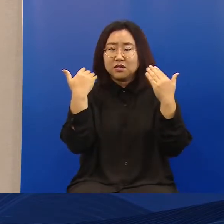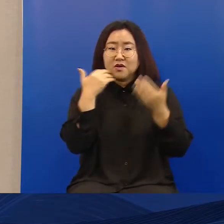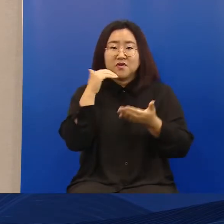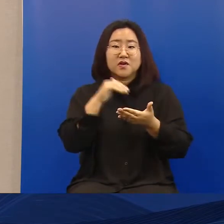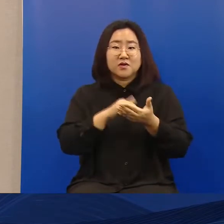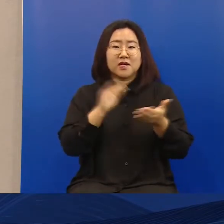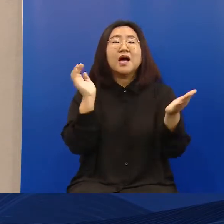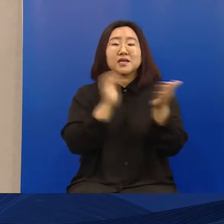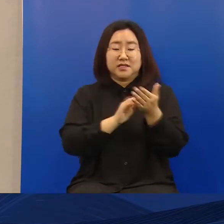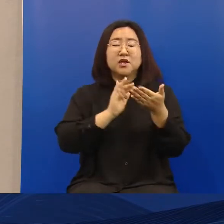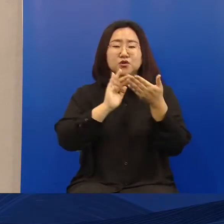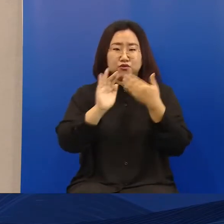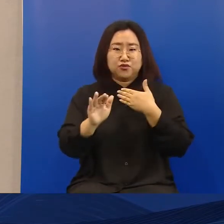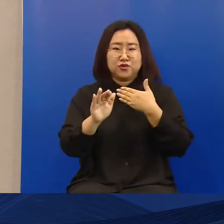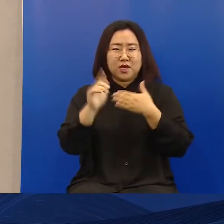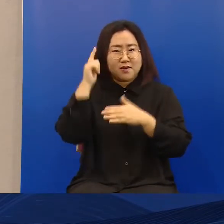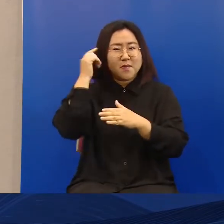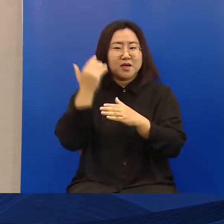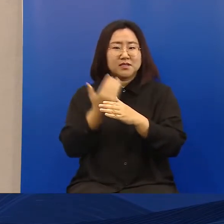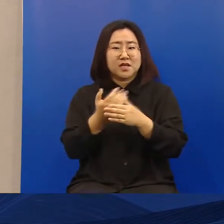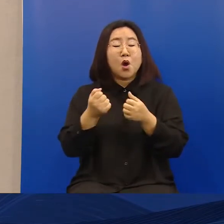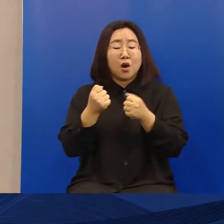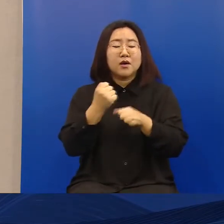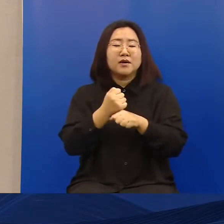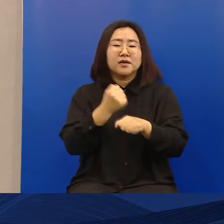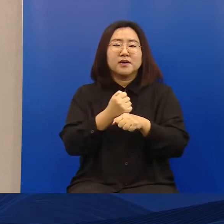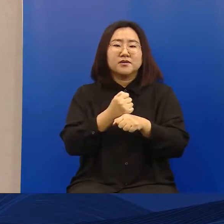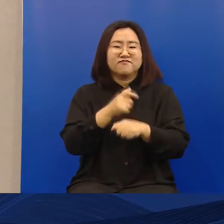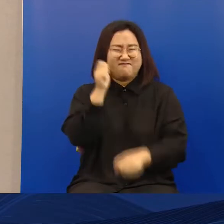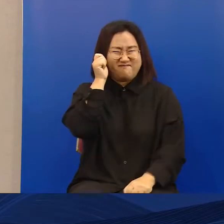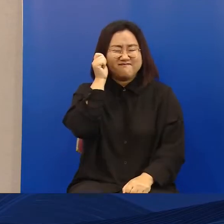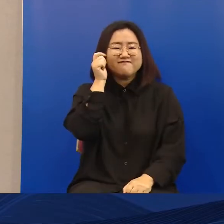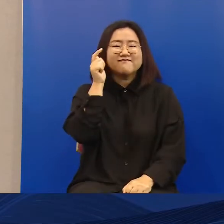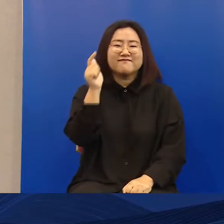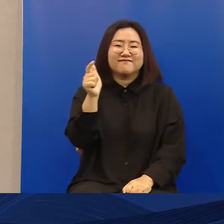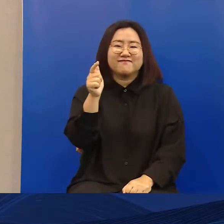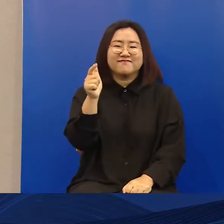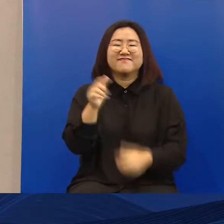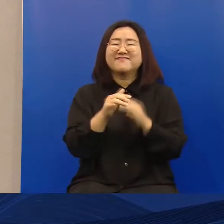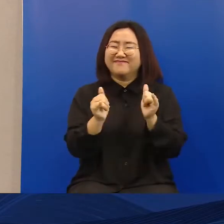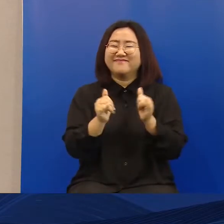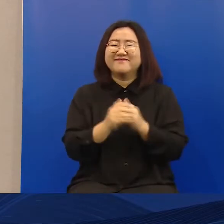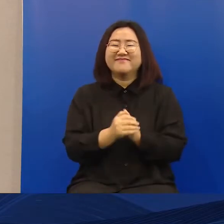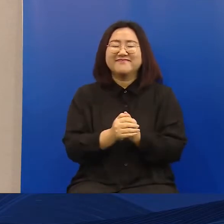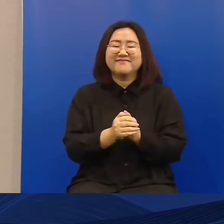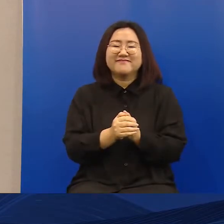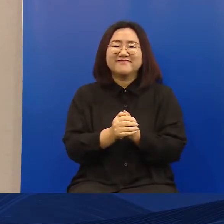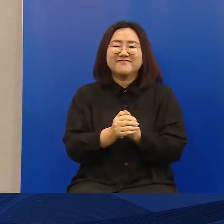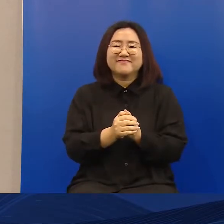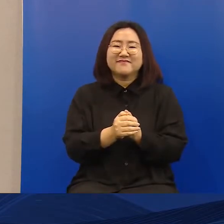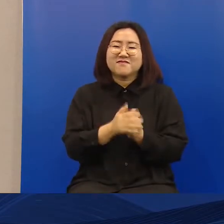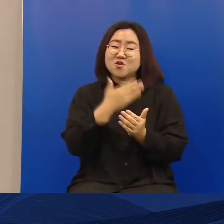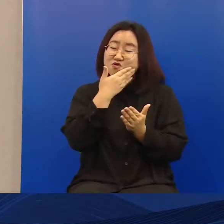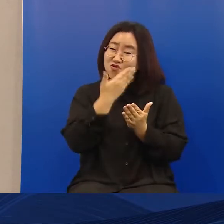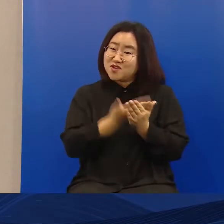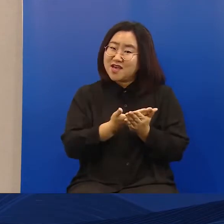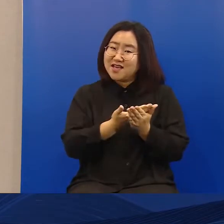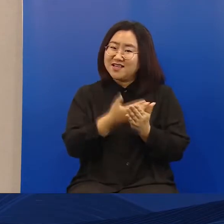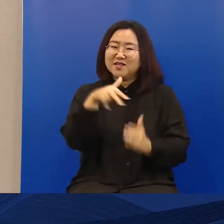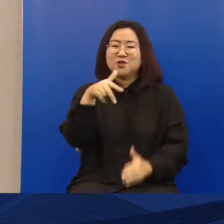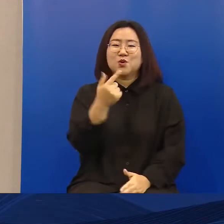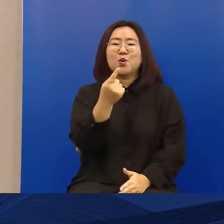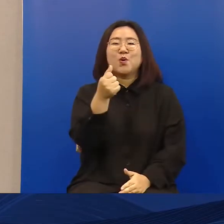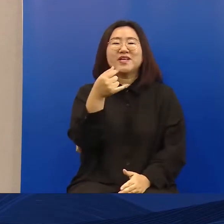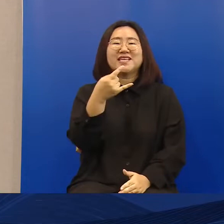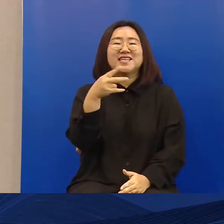석사 과정을 마치셨고 박사 과정을 수료하신 훌륭한 재원이십니다. 귀한 우리